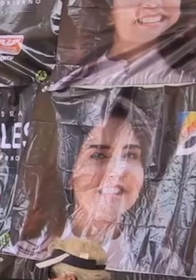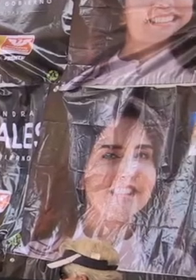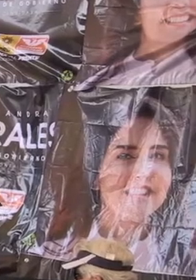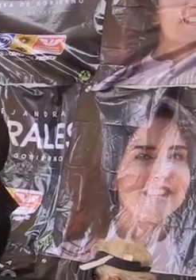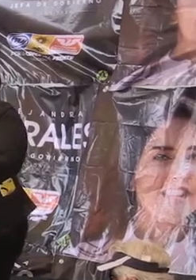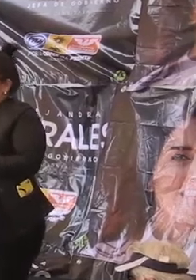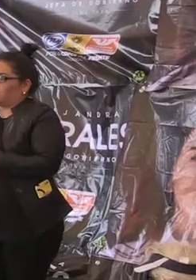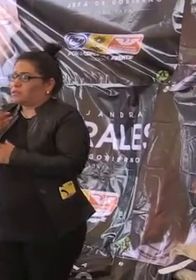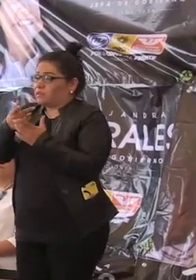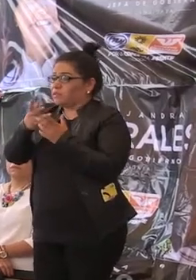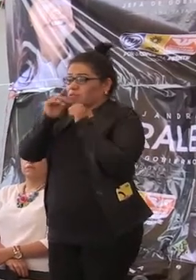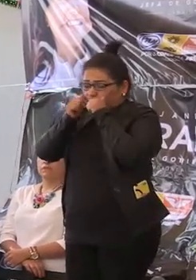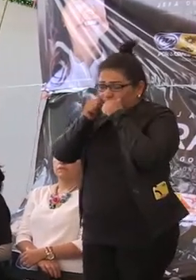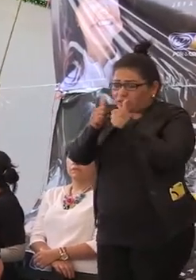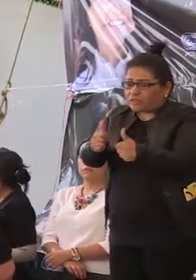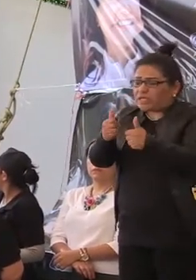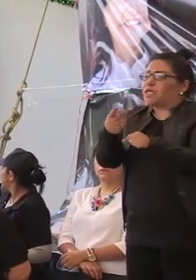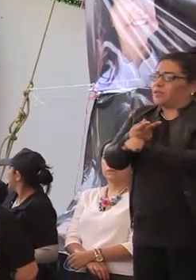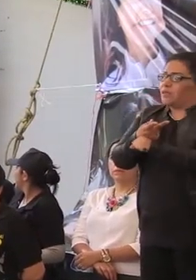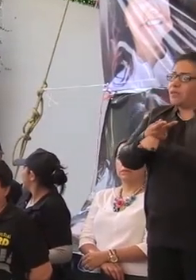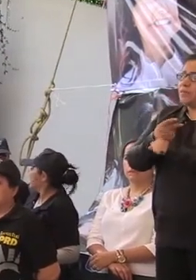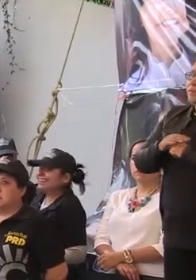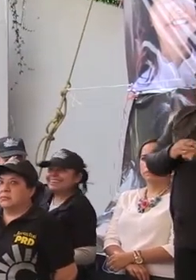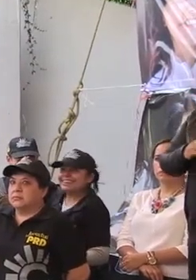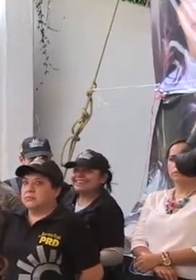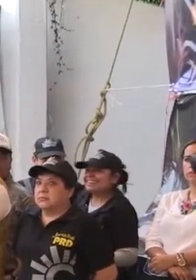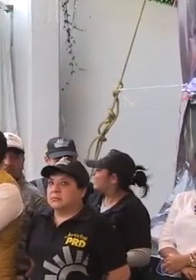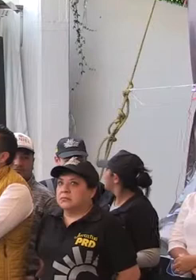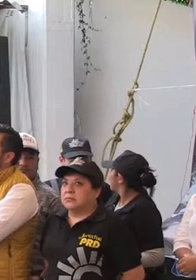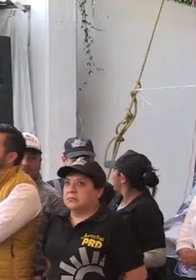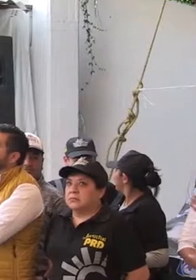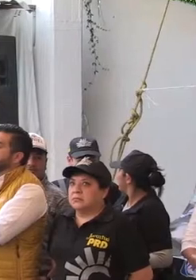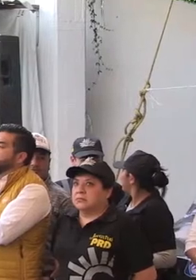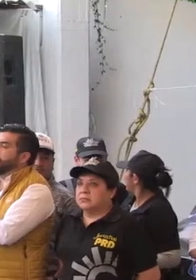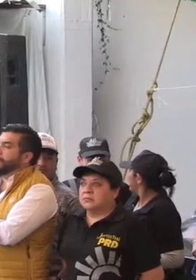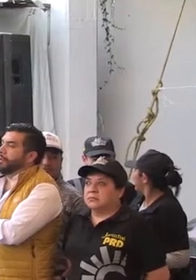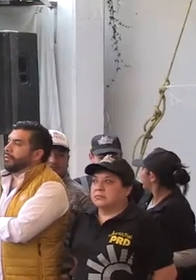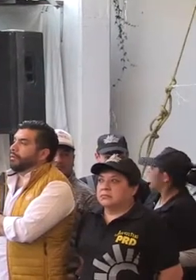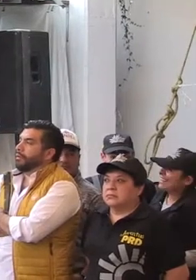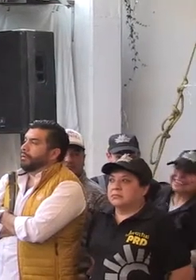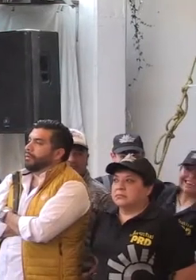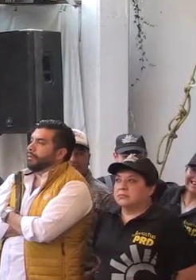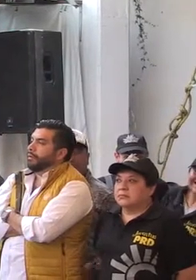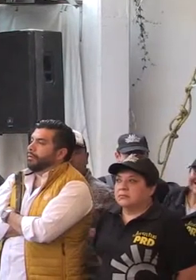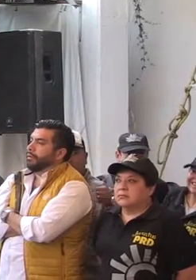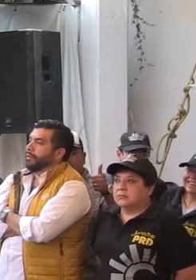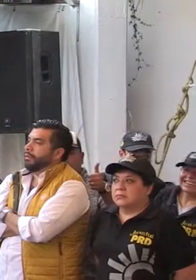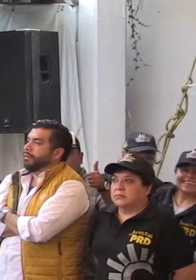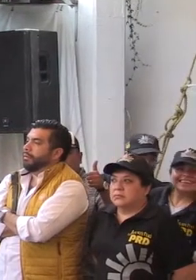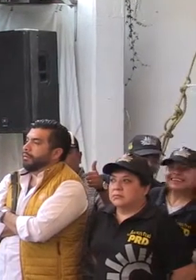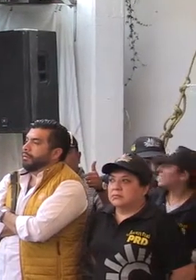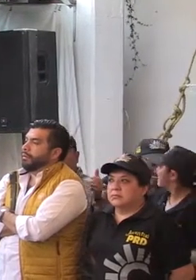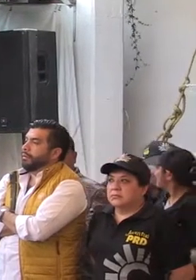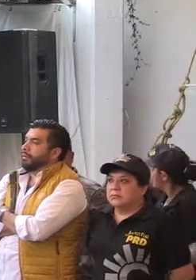hijos y que estemos al pendiente de lo que pase con ellos. Y un problema más que vamos a combatir ahora que lleguemos